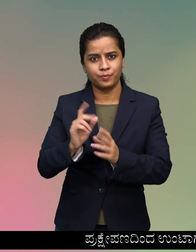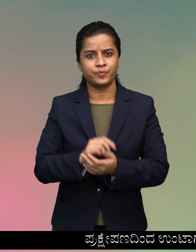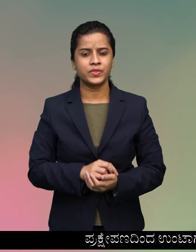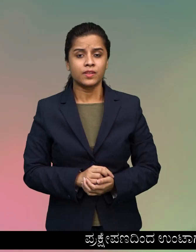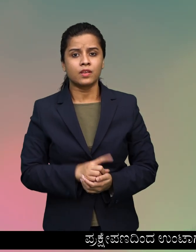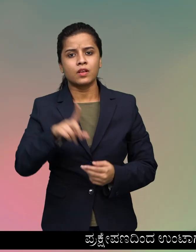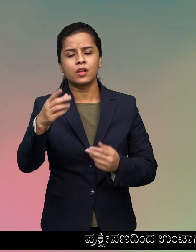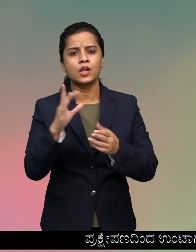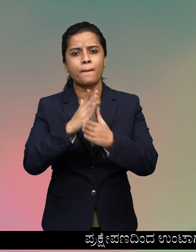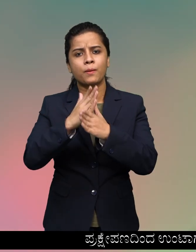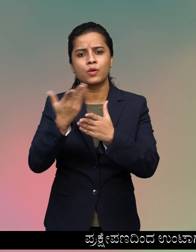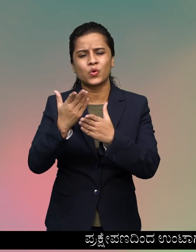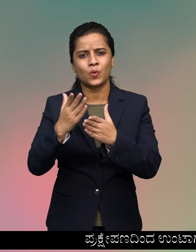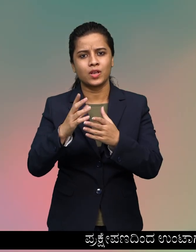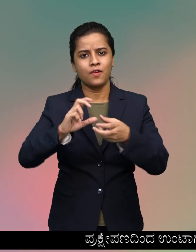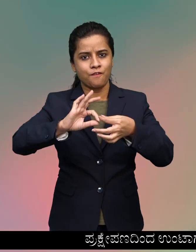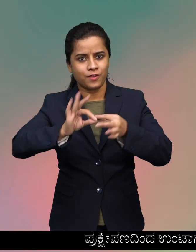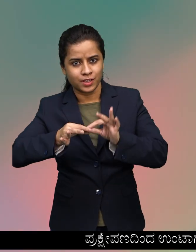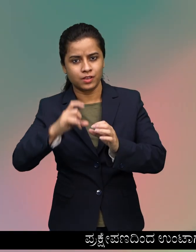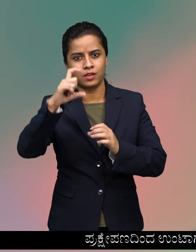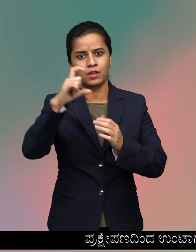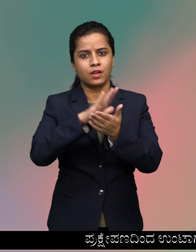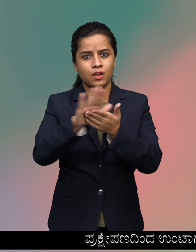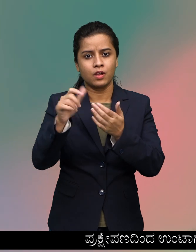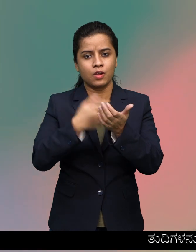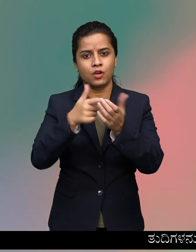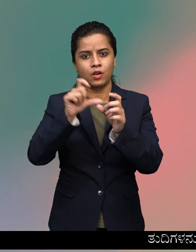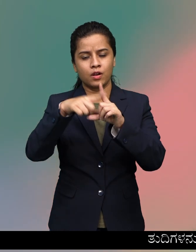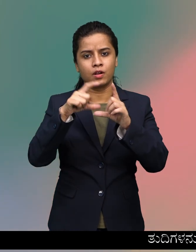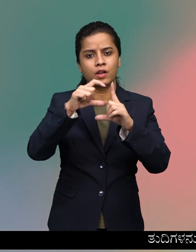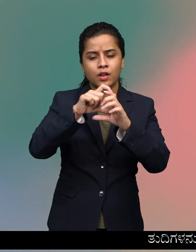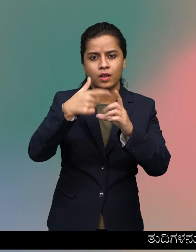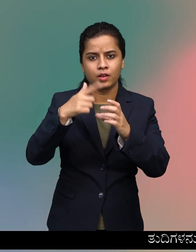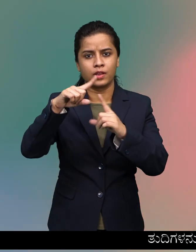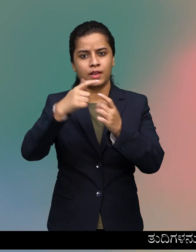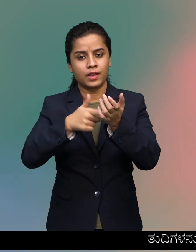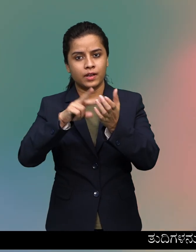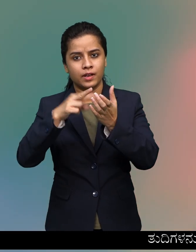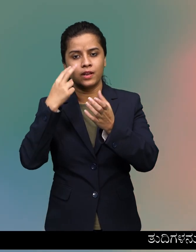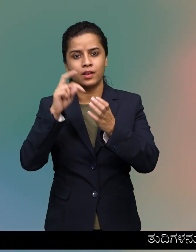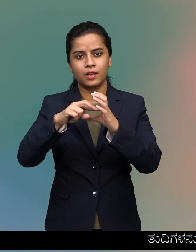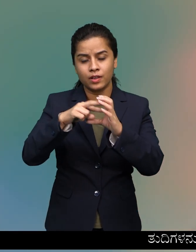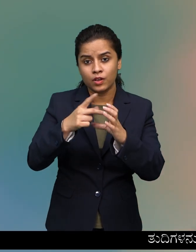ಉಂಟಾಗುವ ಜೋಡೆಂಟಿನೆಸ್ ಮೂಲಕ ಫ್ಲಾಪ್ಗಳು ತುದಿಗಳನ್ನು ಸ್ಥಾನದಲ್ಲಿ ಇರಿಸಲಾಗುತ್ತದೆ.